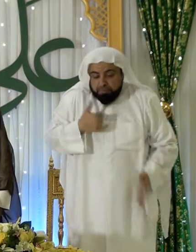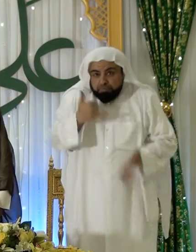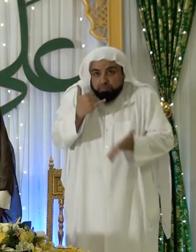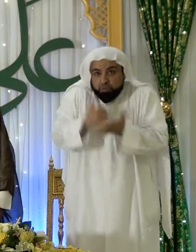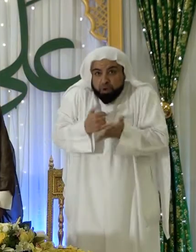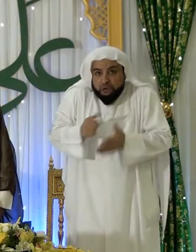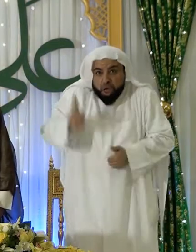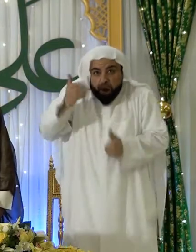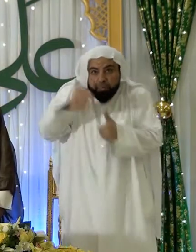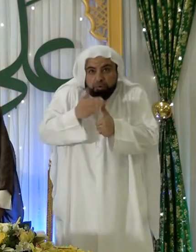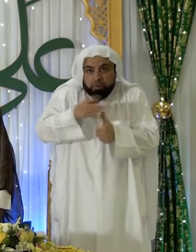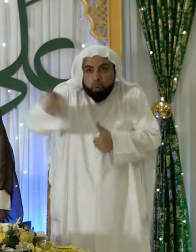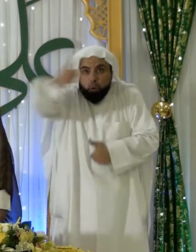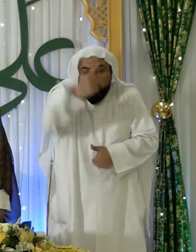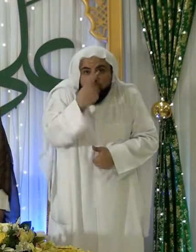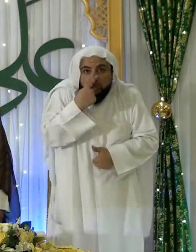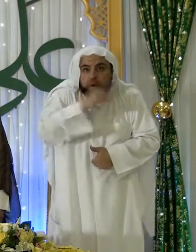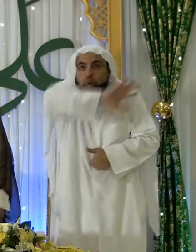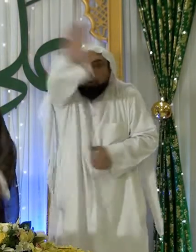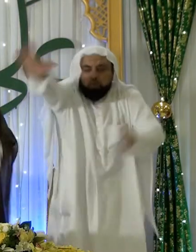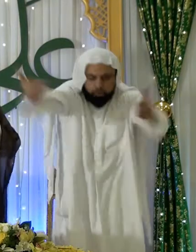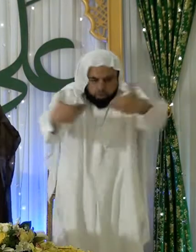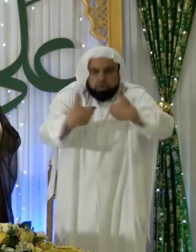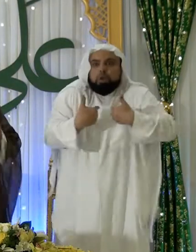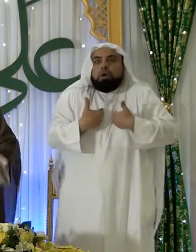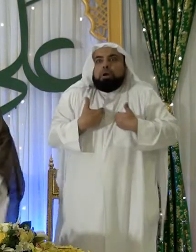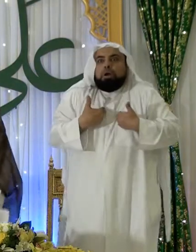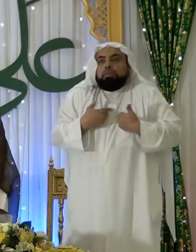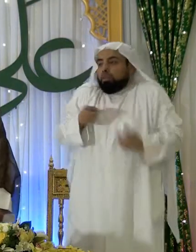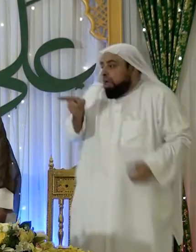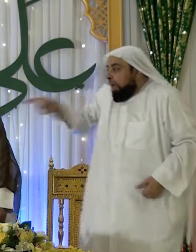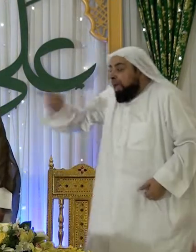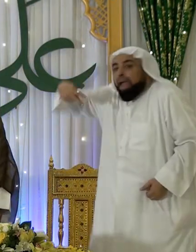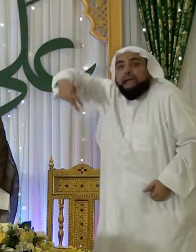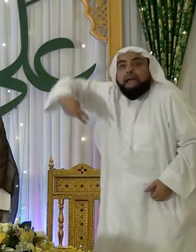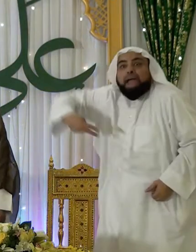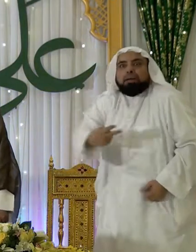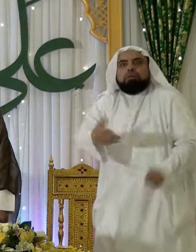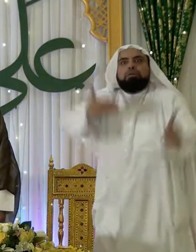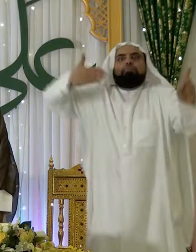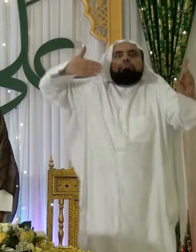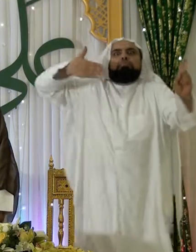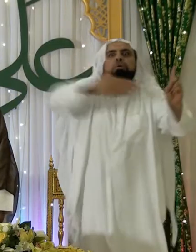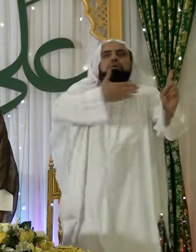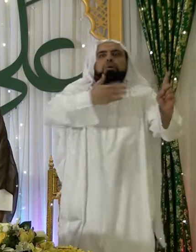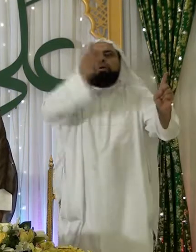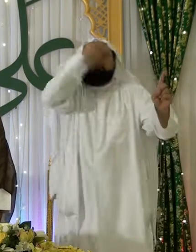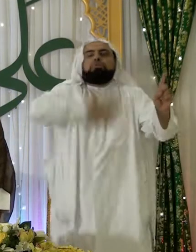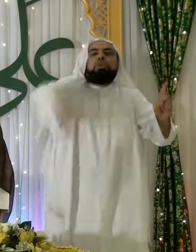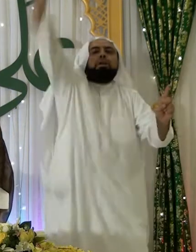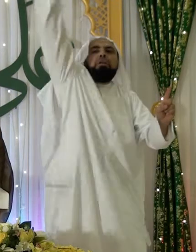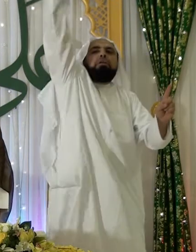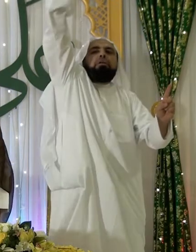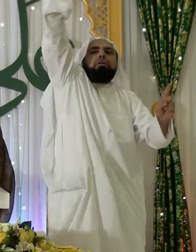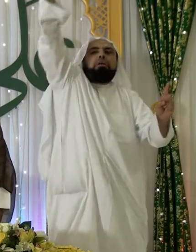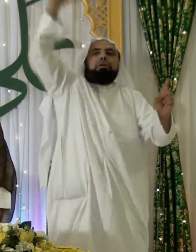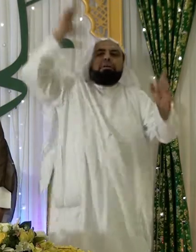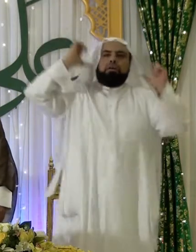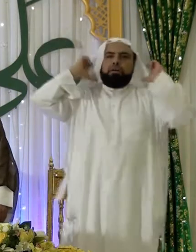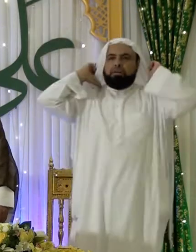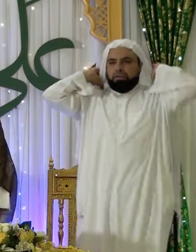ألا فمن كنت مولاه فهذا علي مولاه.